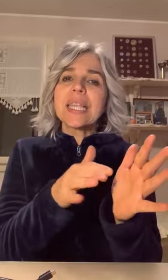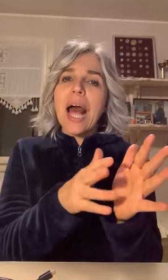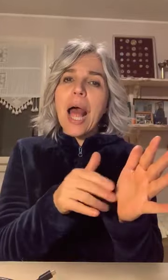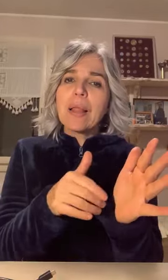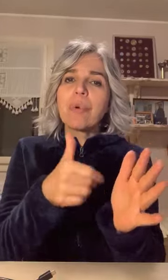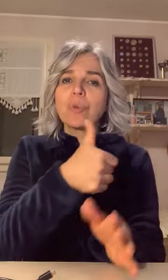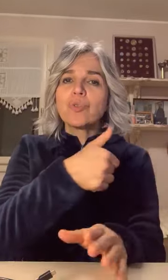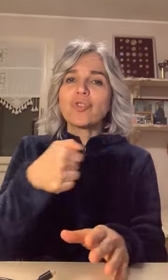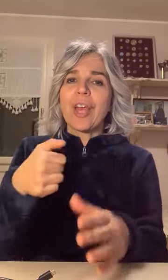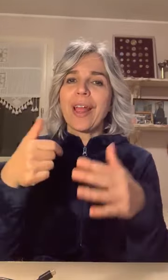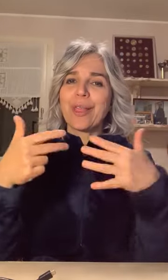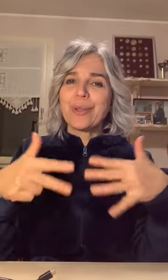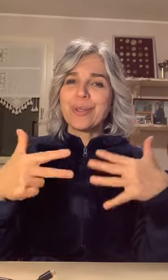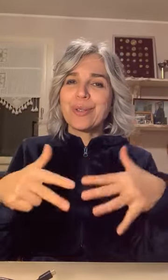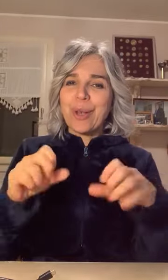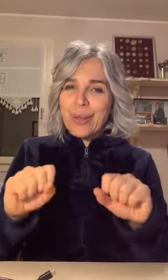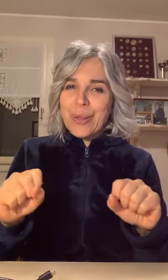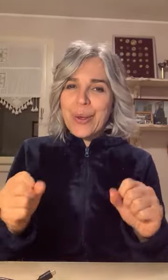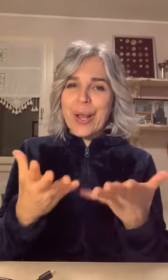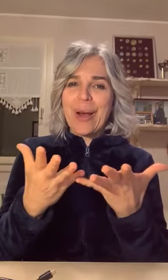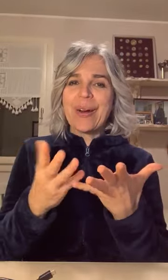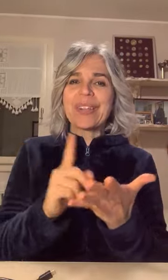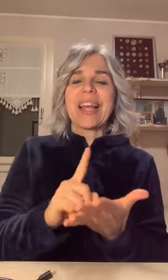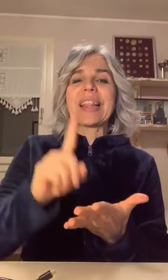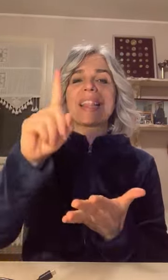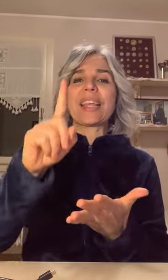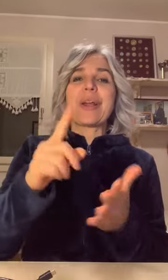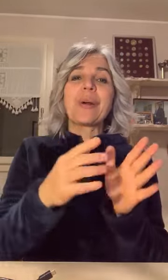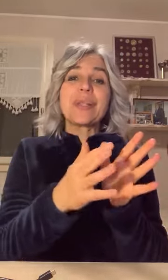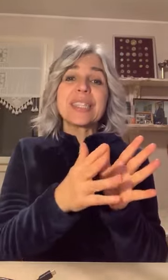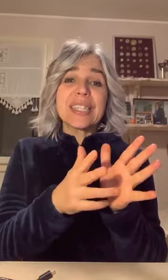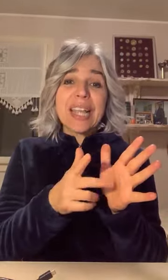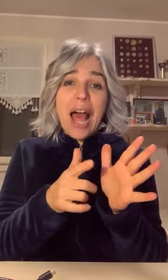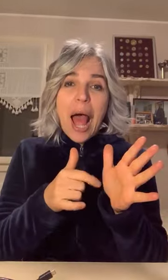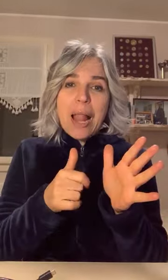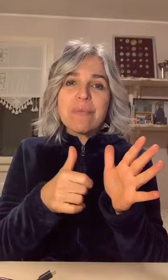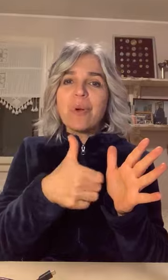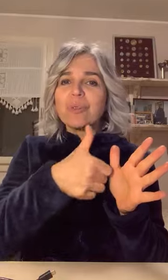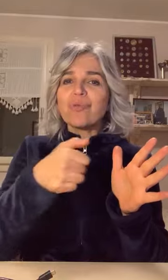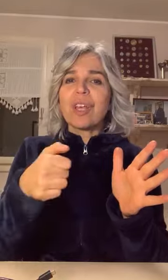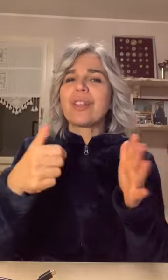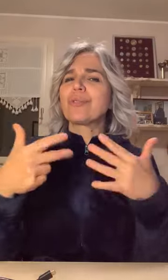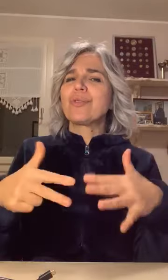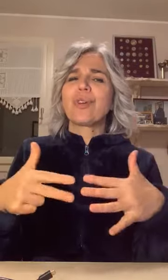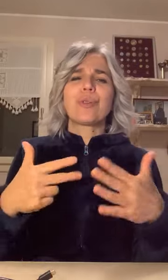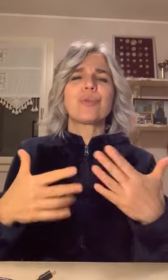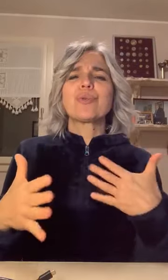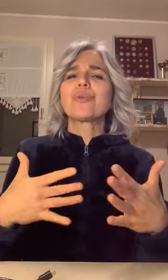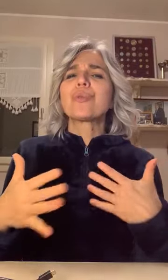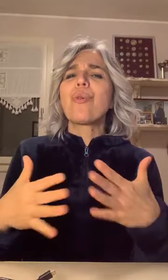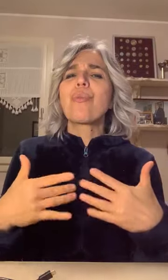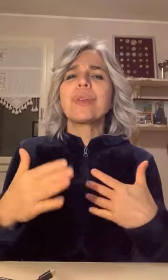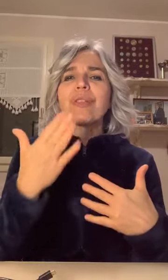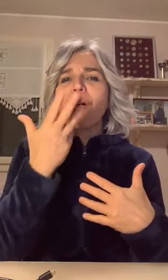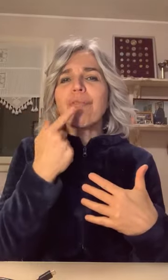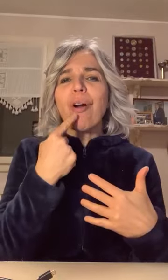118. Gloria a Dio, nel Salmo 118. Voglio subito aprire una parentesi e poi la